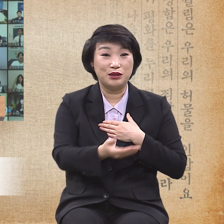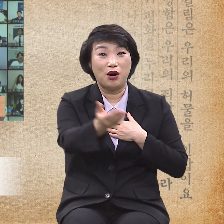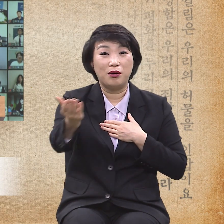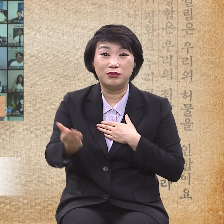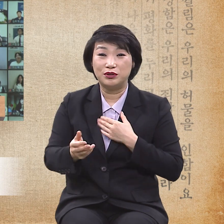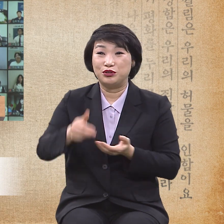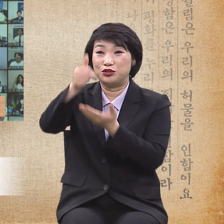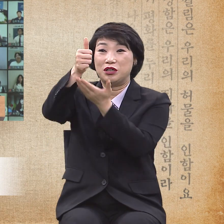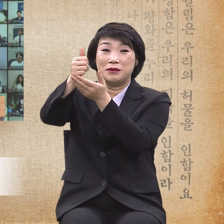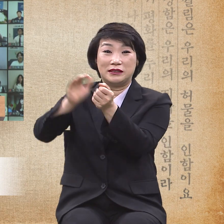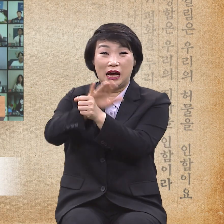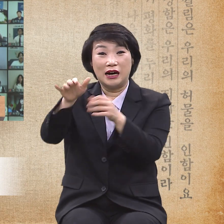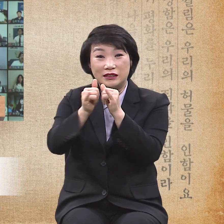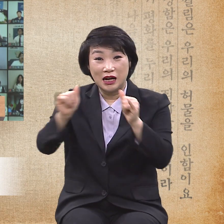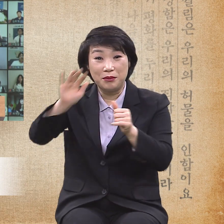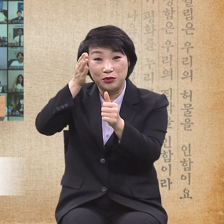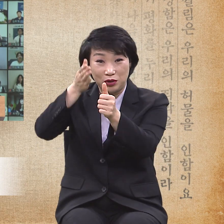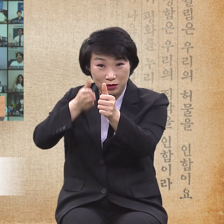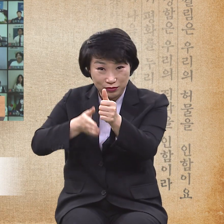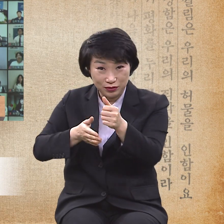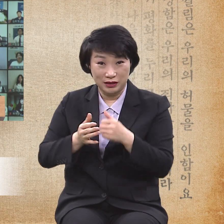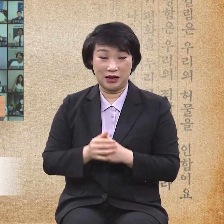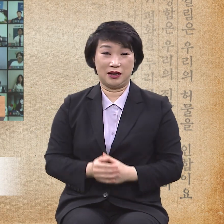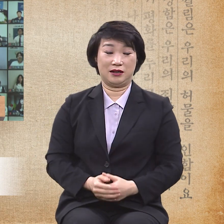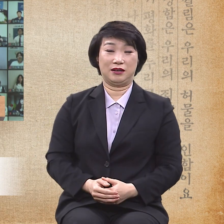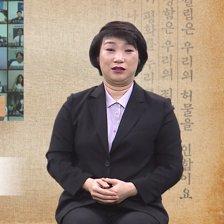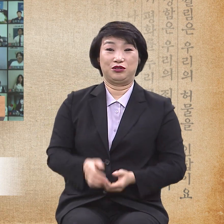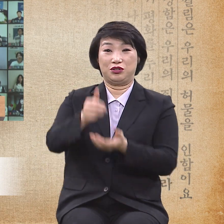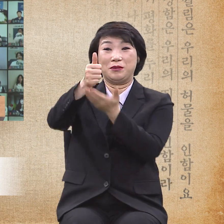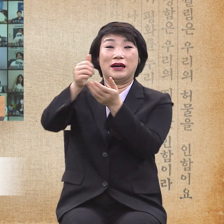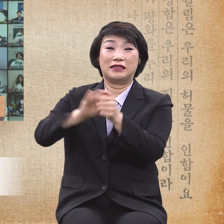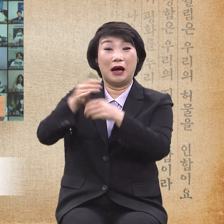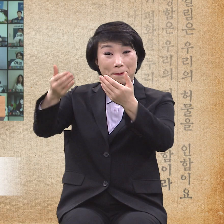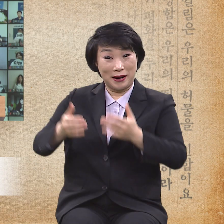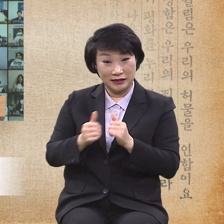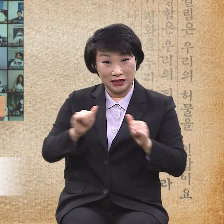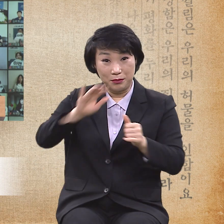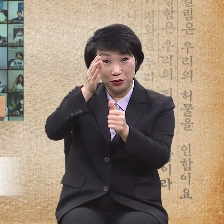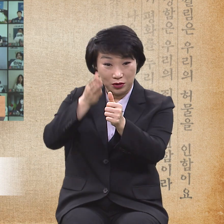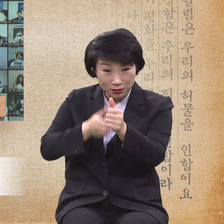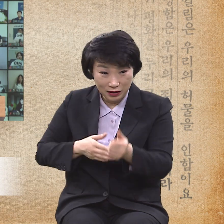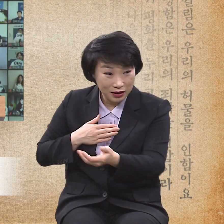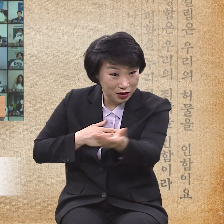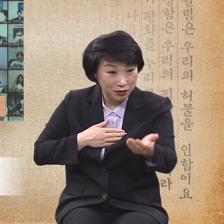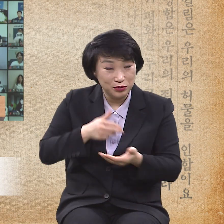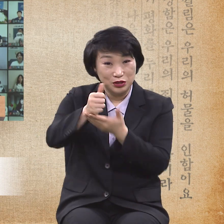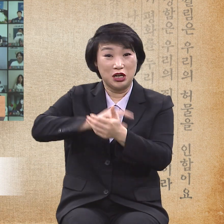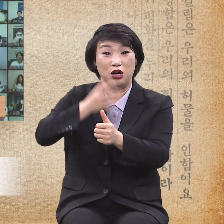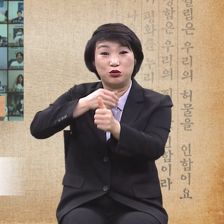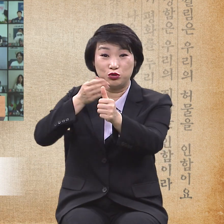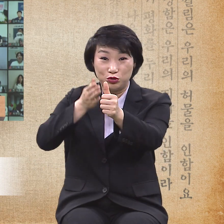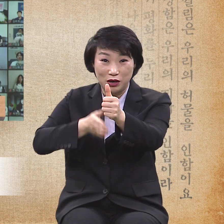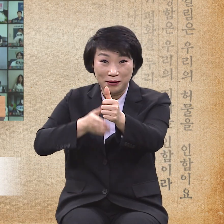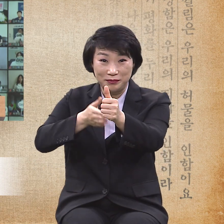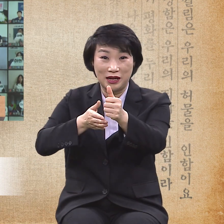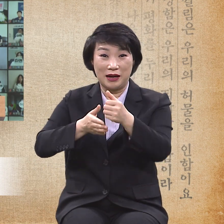여러분은 주님을 사랑하는 자가 되고 주님의 사랑을 받는 자가 되기를 주님의 이름으로